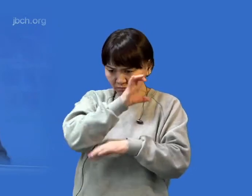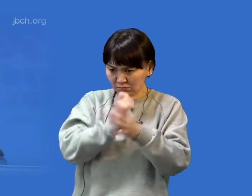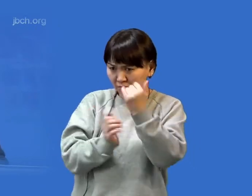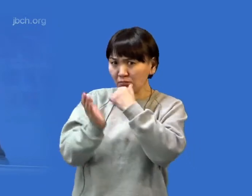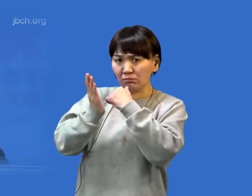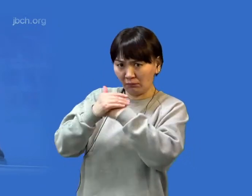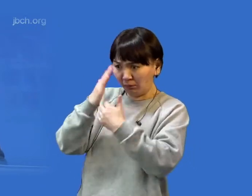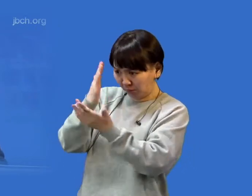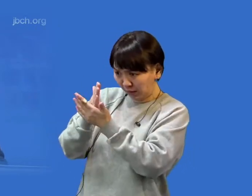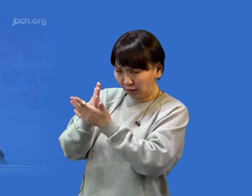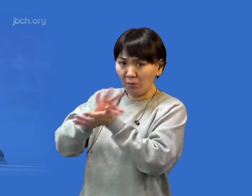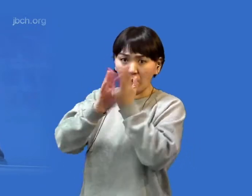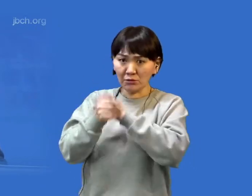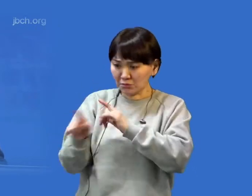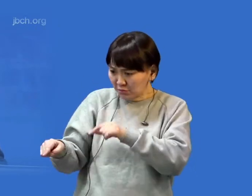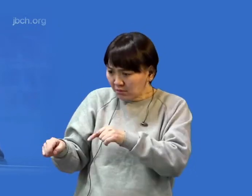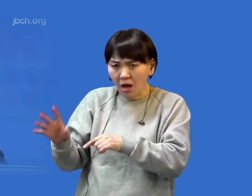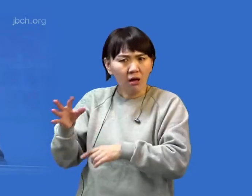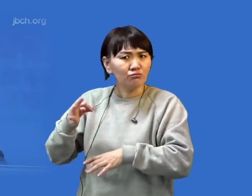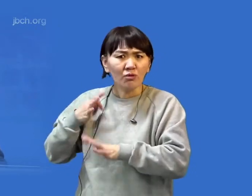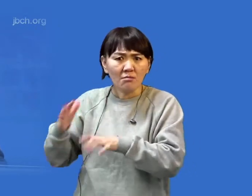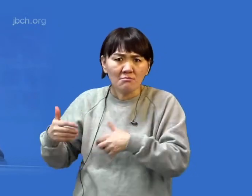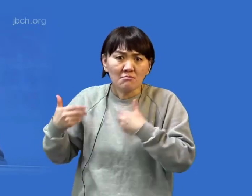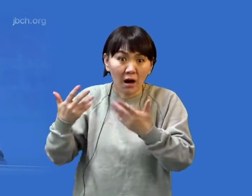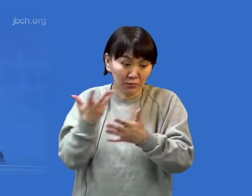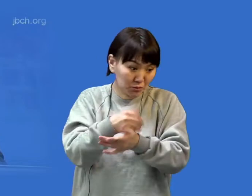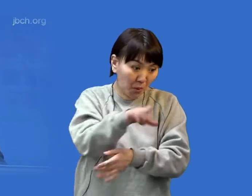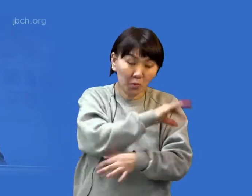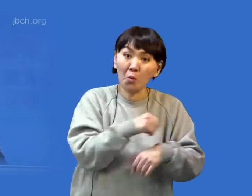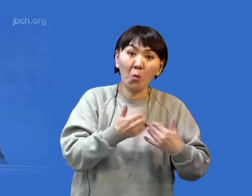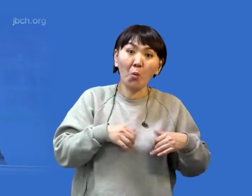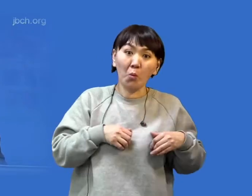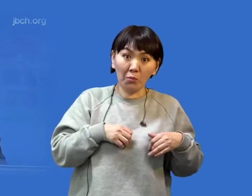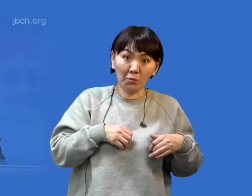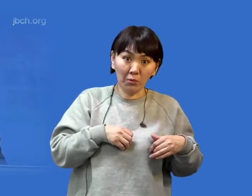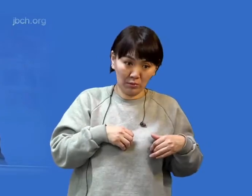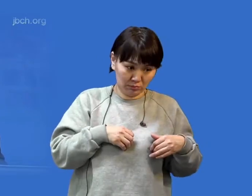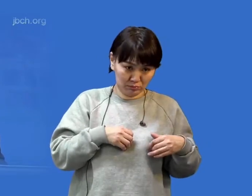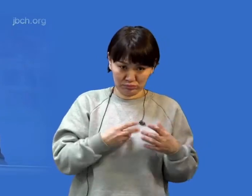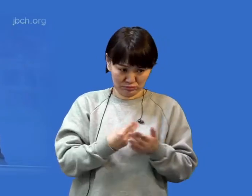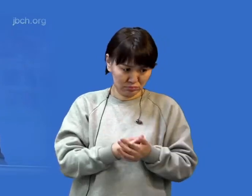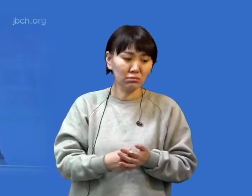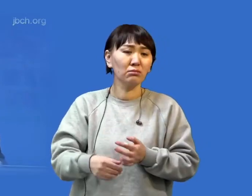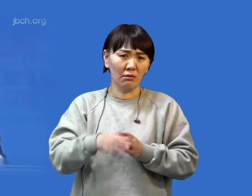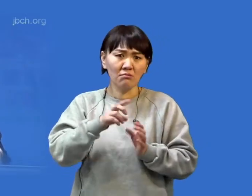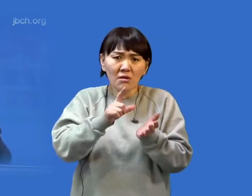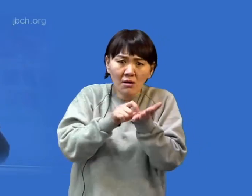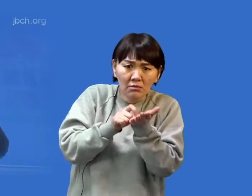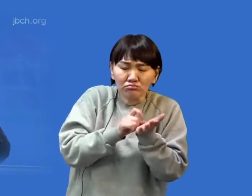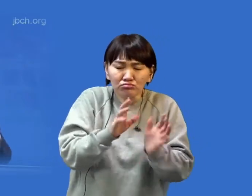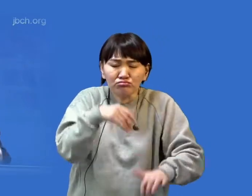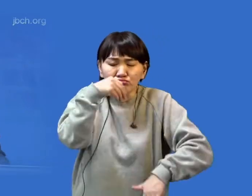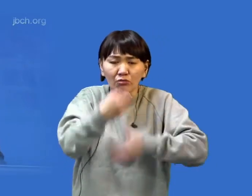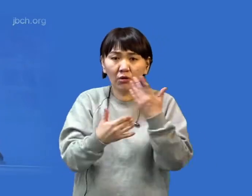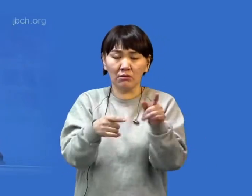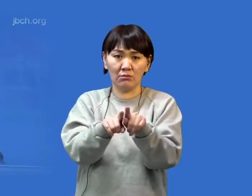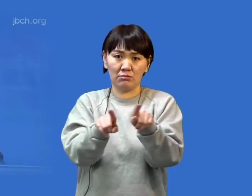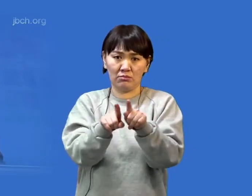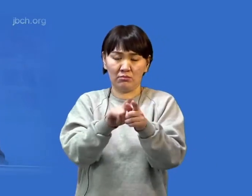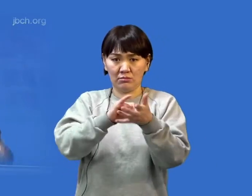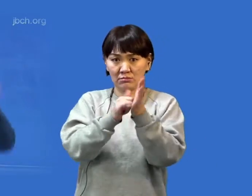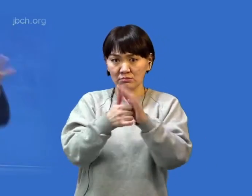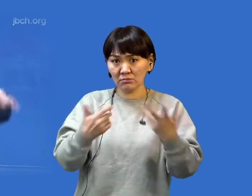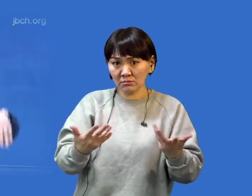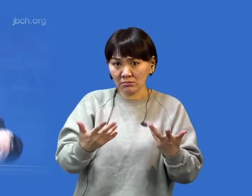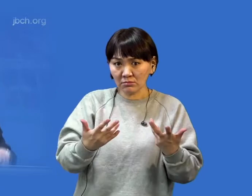өгөхгүй юм бэ гэсэн. Энэ өөр юуг үгий гэсэн үг юм бэ? Бидэнд хэрэгтэй зүйлийг чинь өгье гэсэн үг байхгүй.